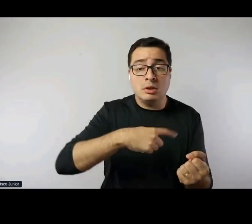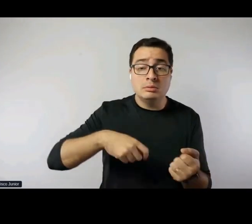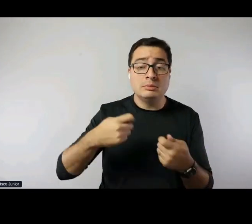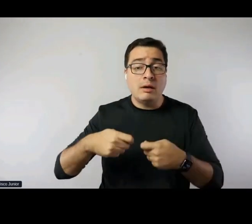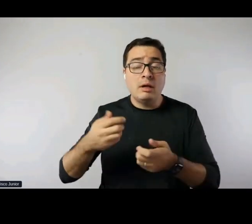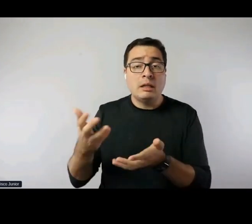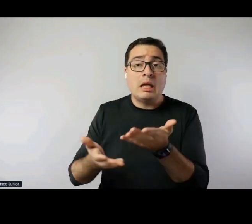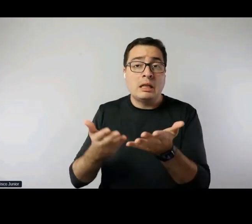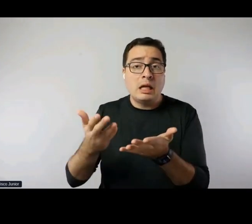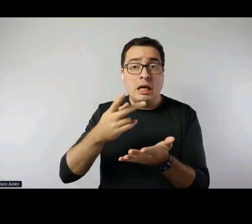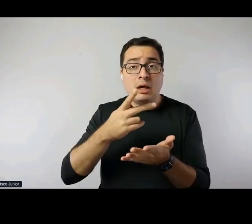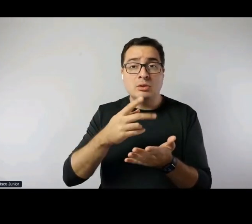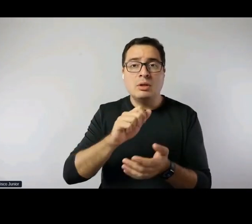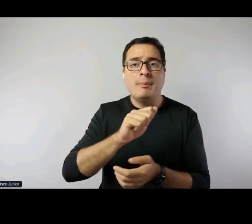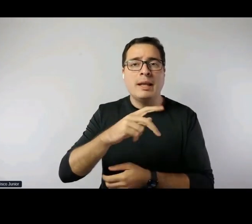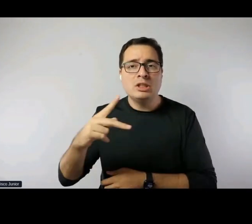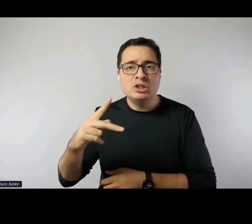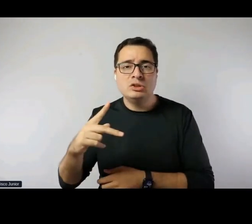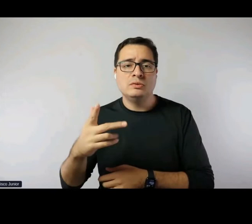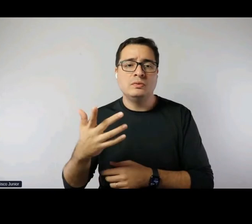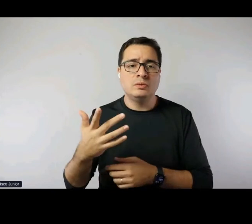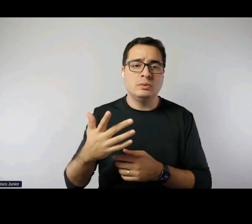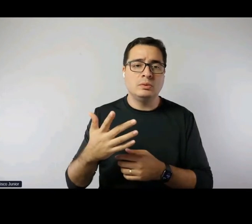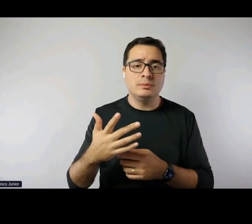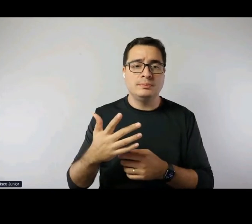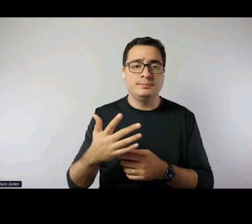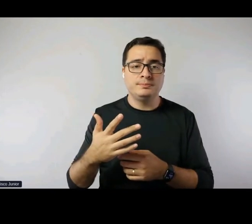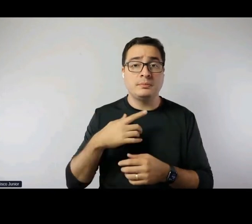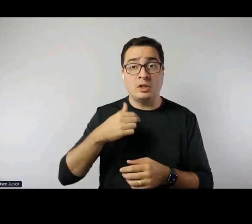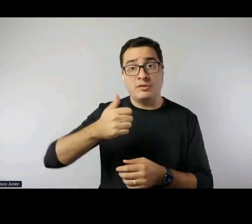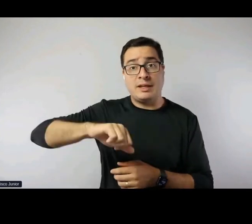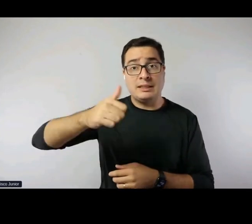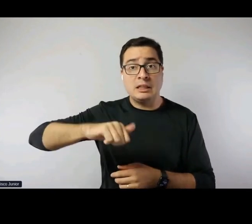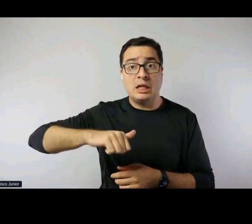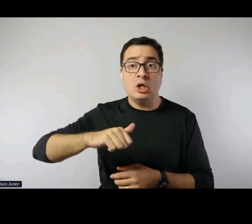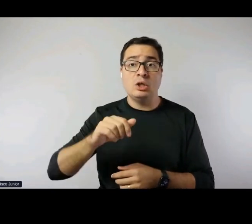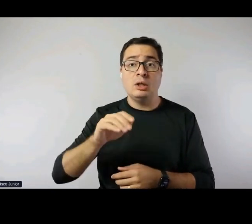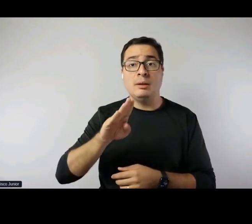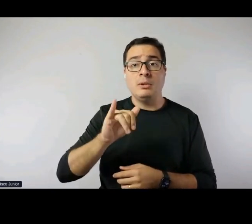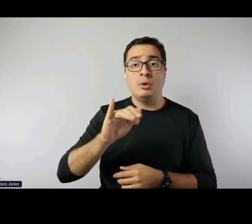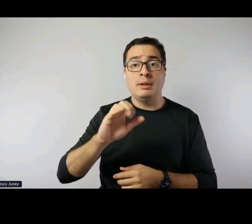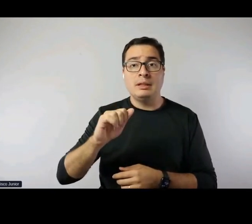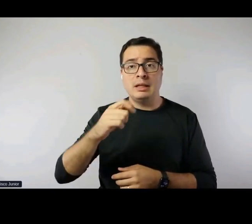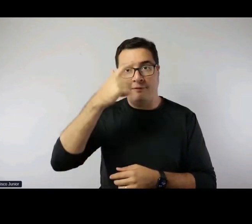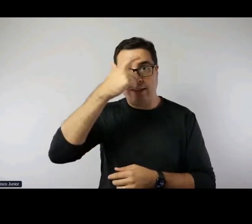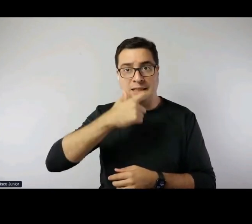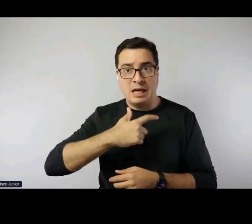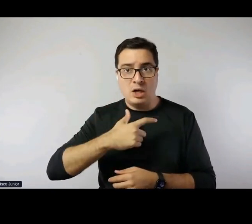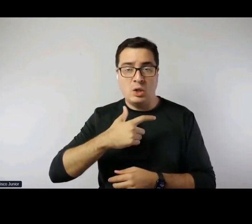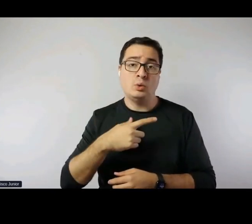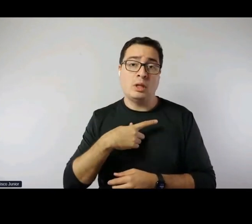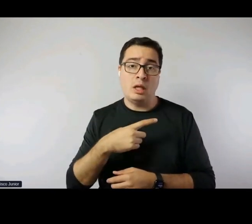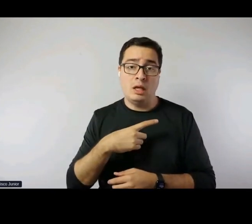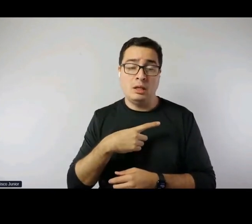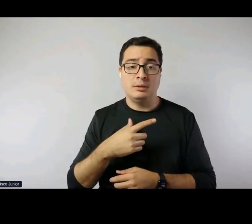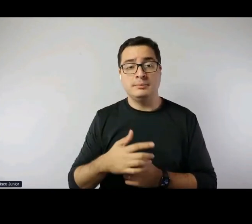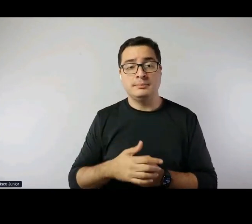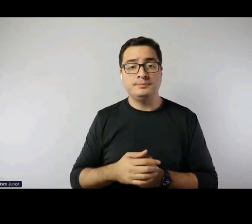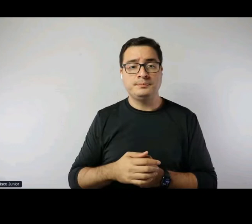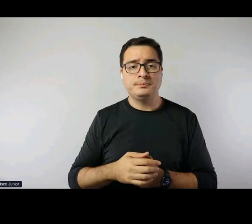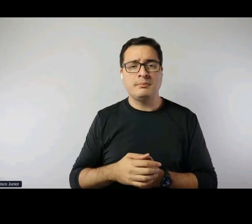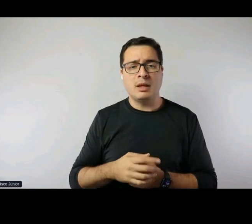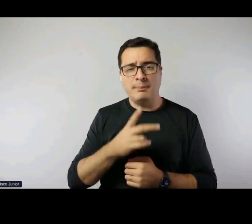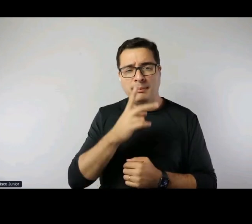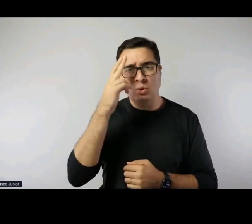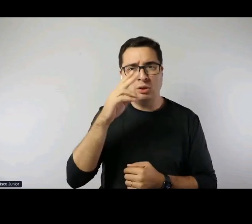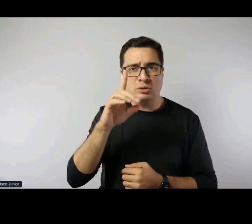esses aplicativos de validação de biometria facial e as pessoas com